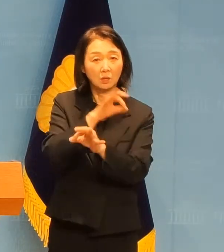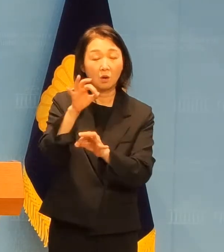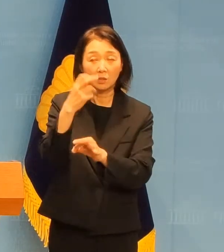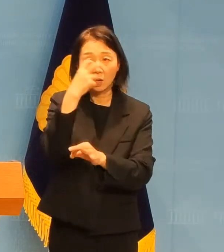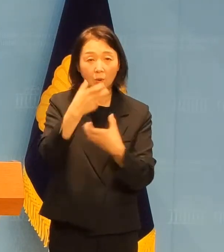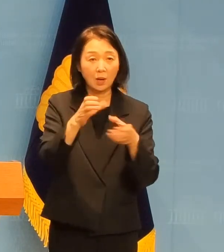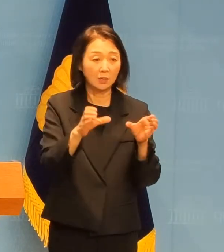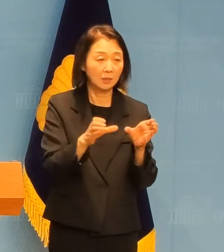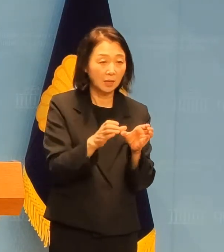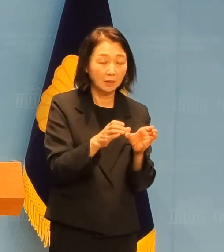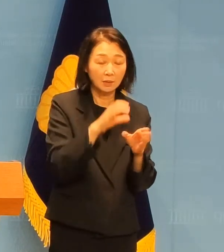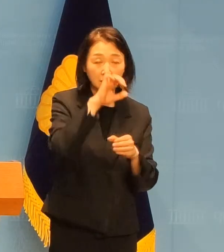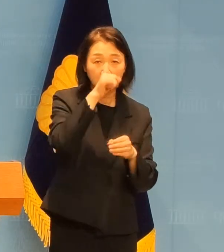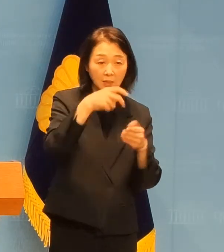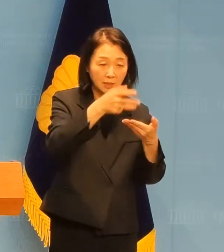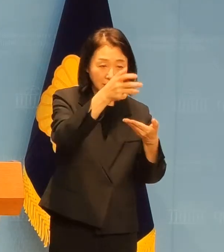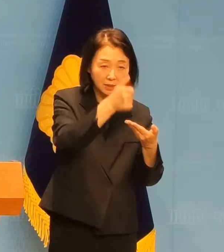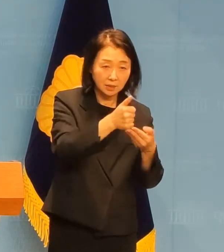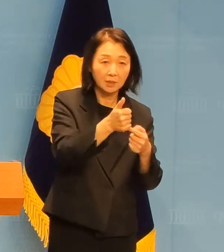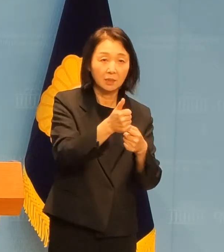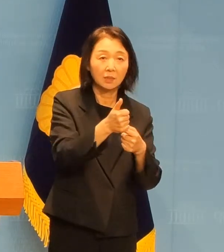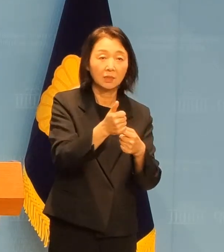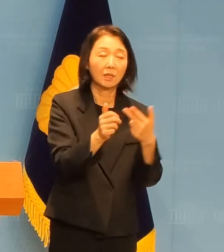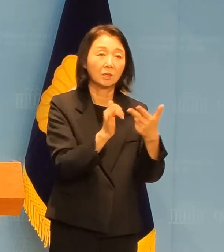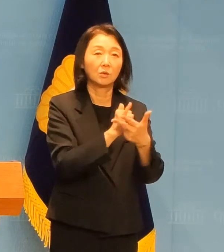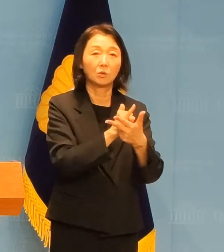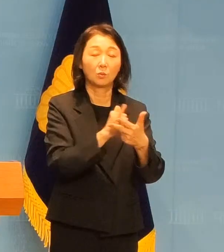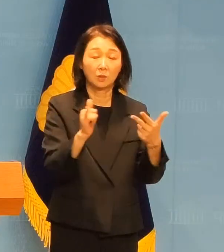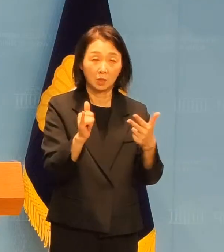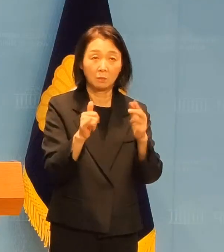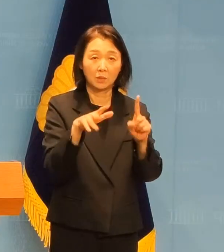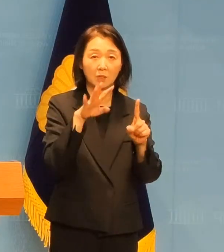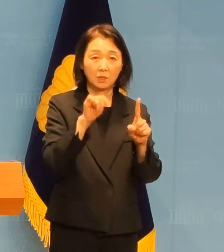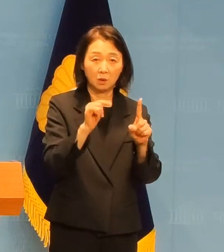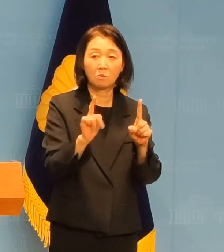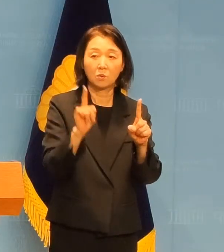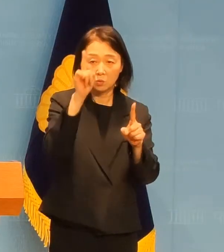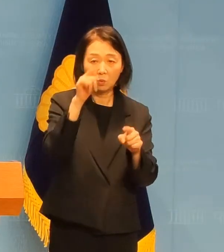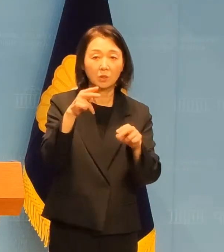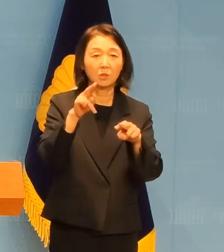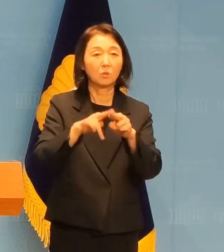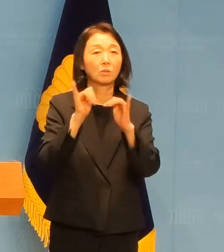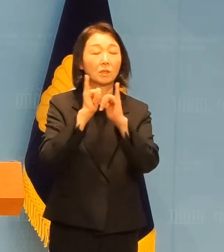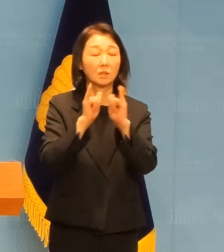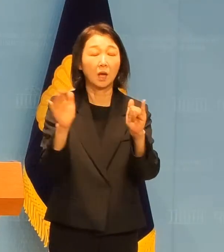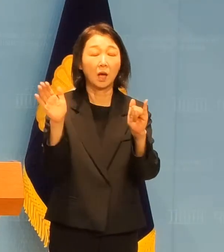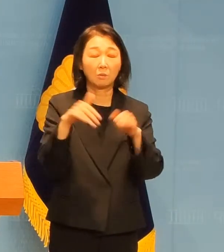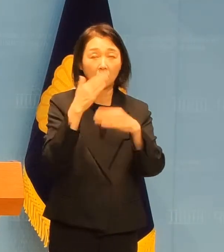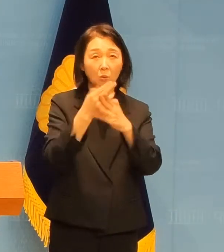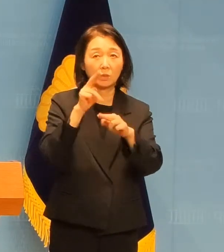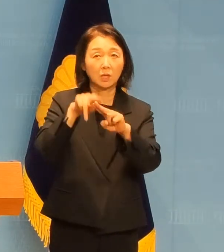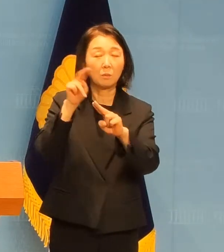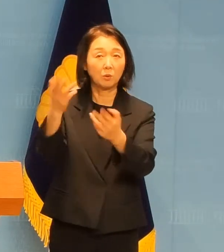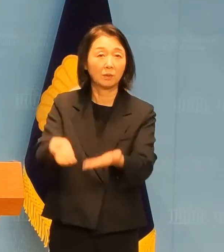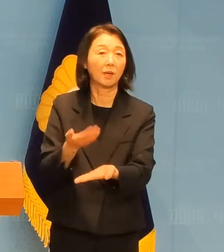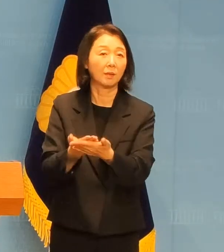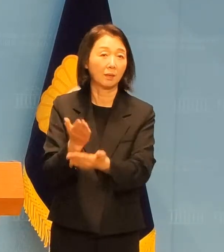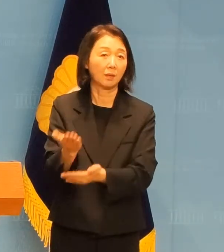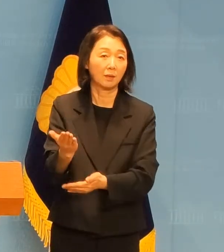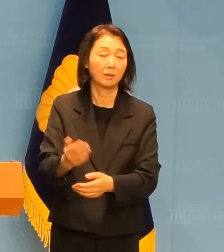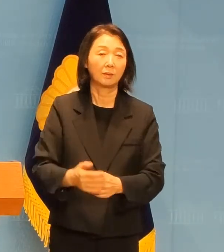국제경제관리관, 예산실장 등 7명의 1급 고위 공직자로부터 일괄 사표를